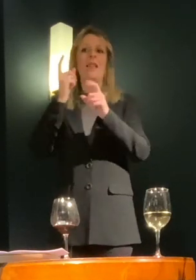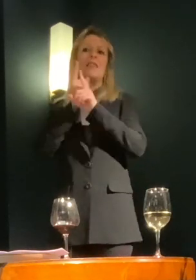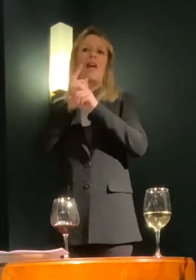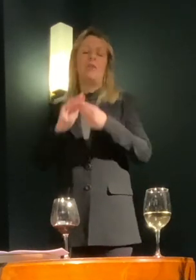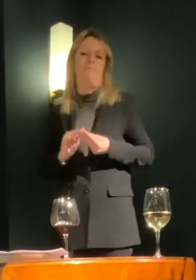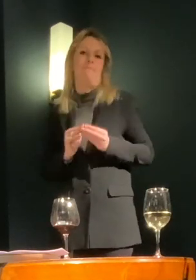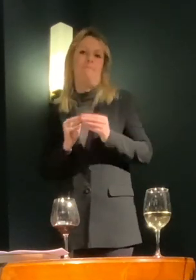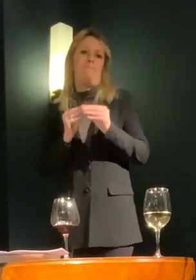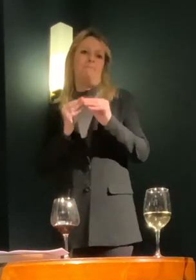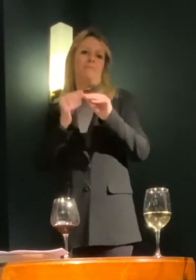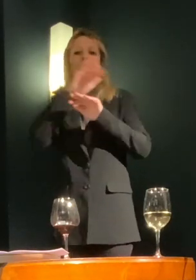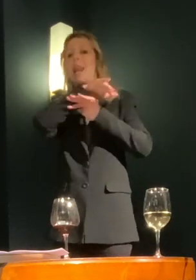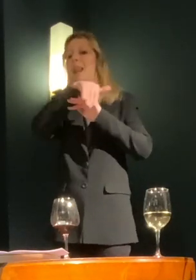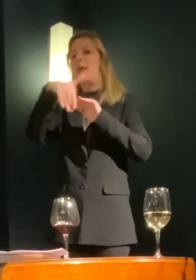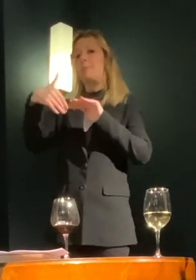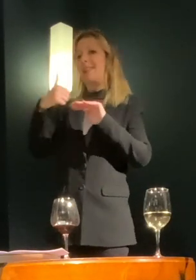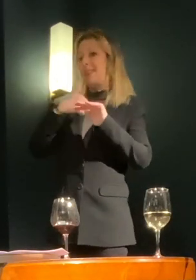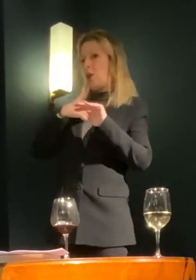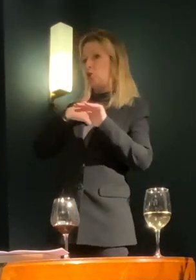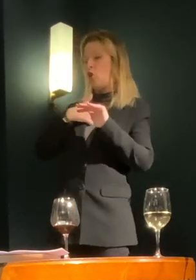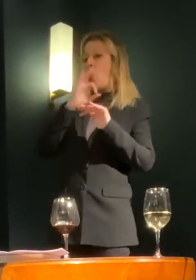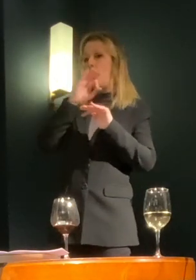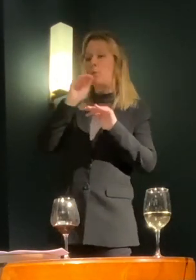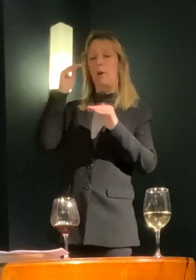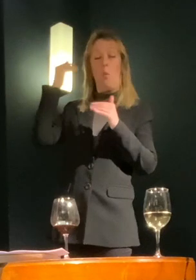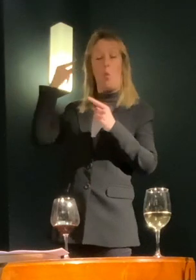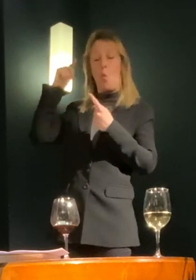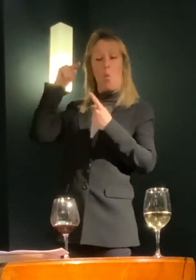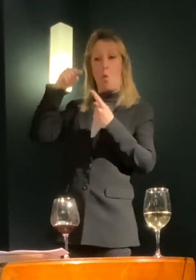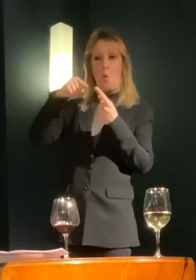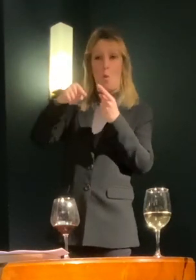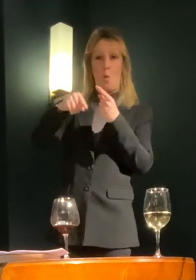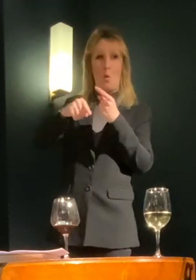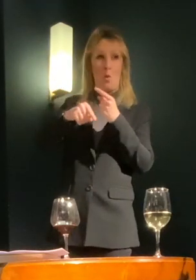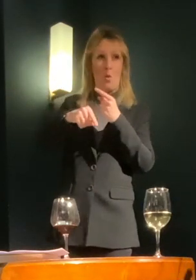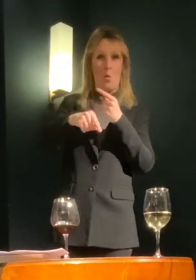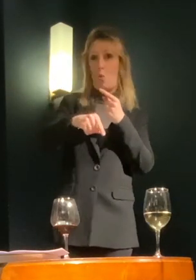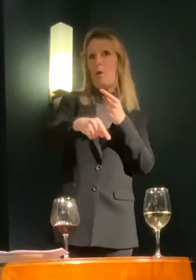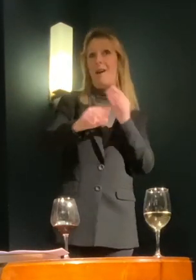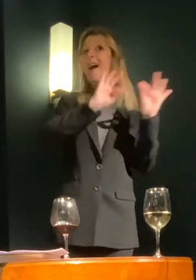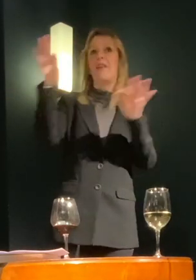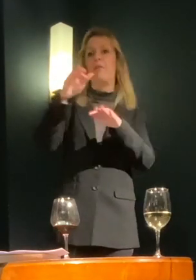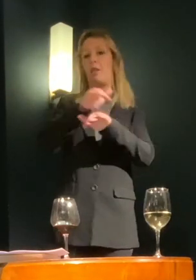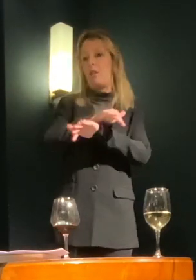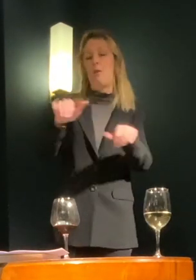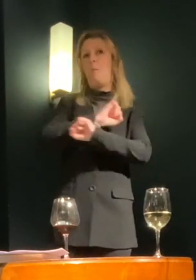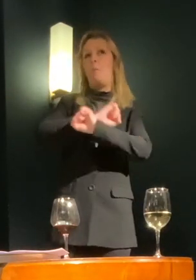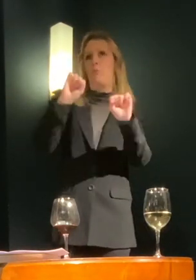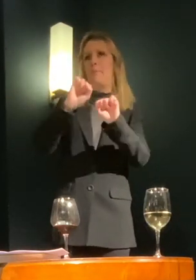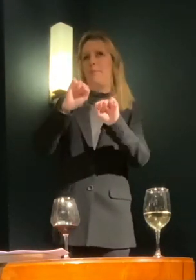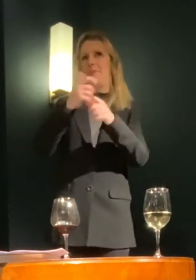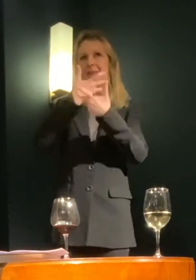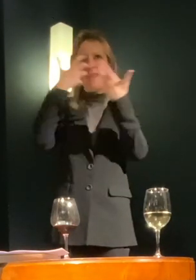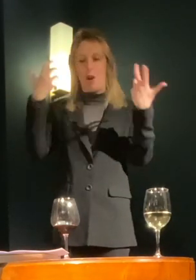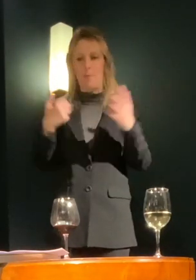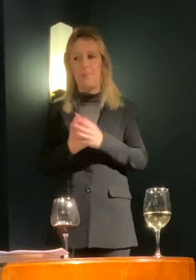questo, o altrimenti, come Valerio, prendi una discesa che si fa sempre più frenetica finché non arrivi a un'esplosione.